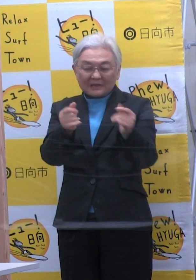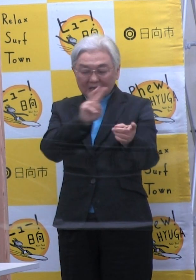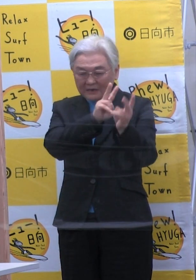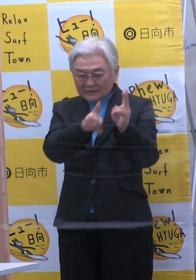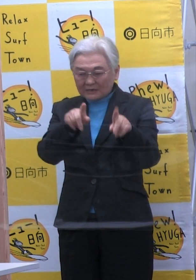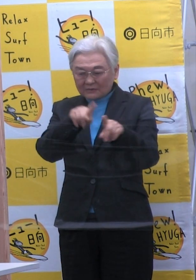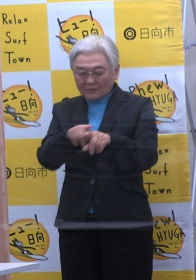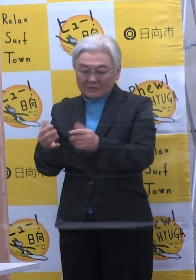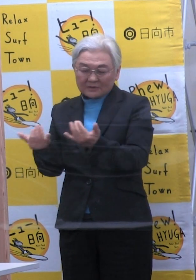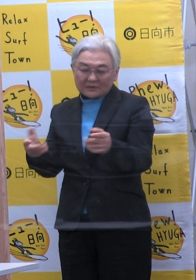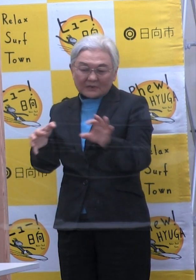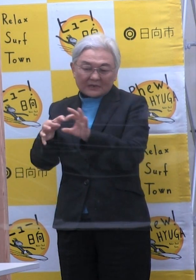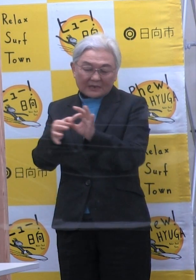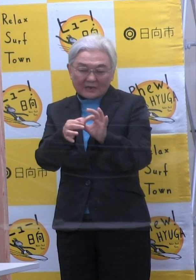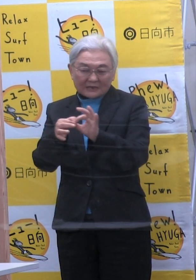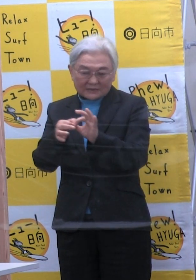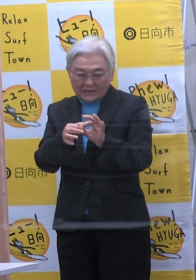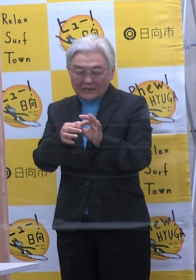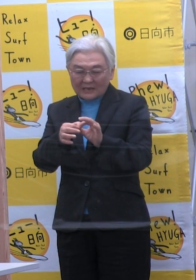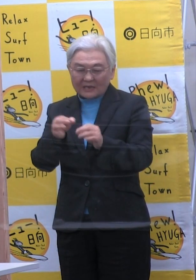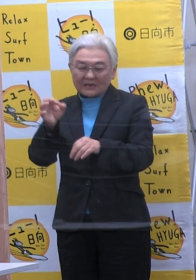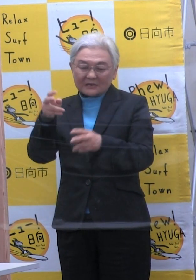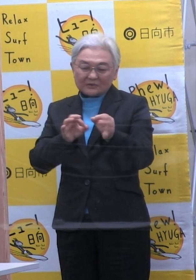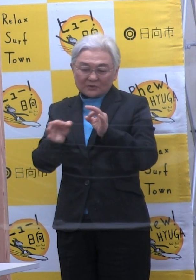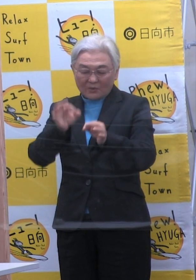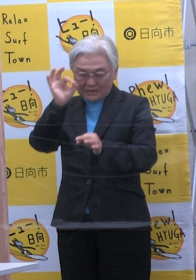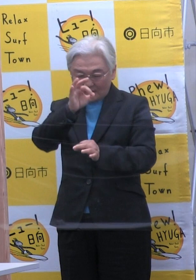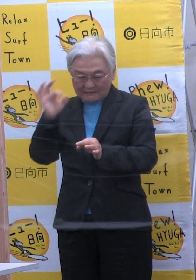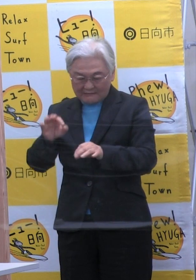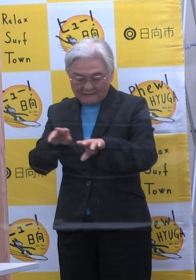、商品開発支援事業や